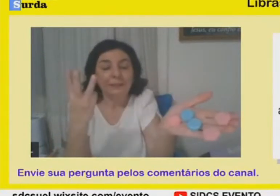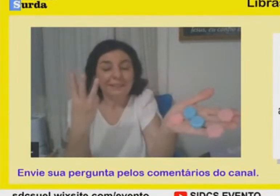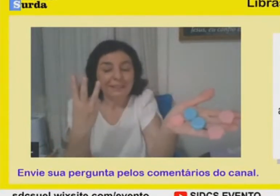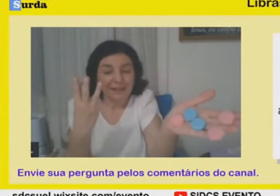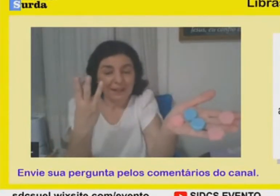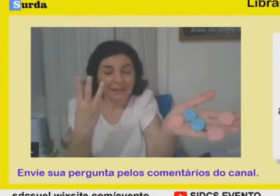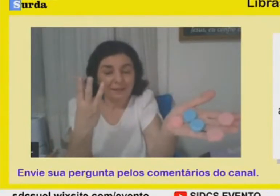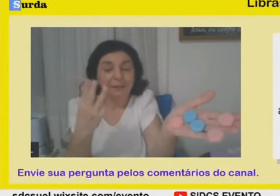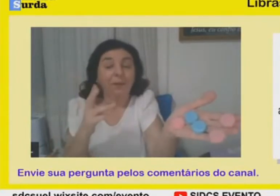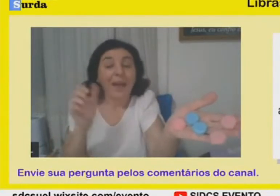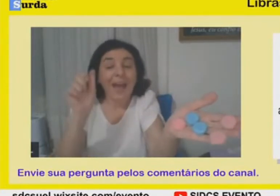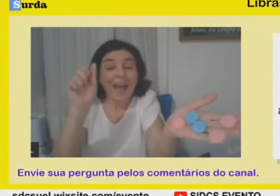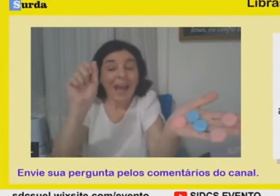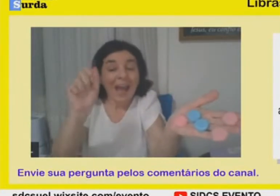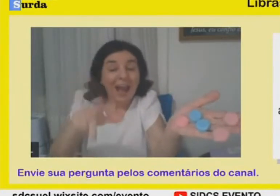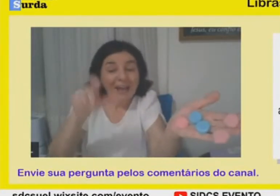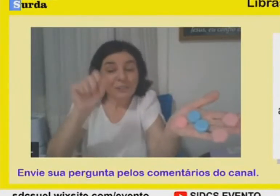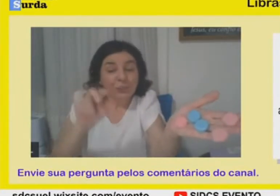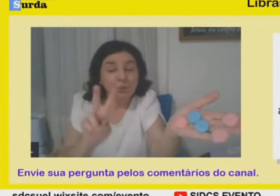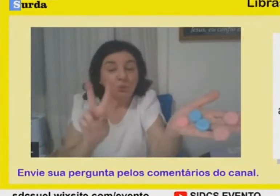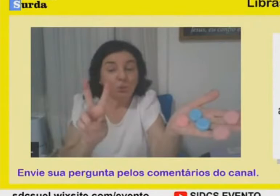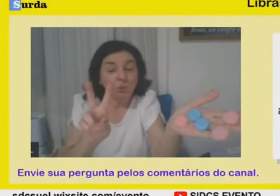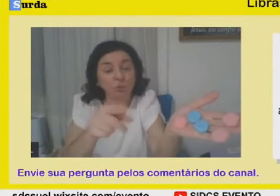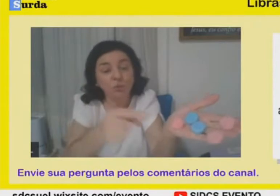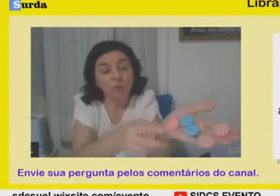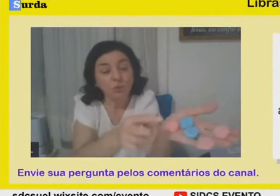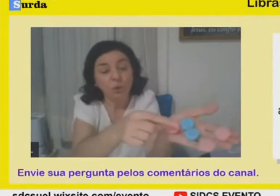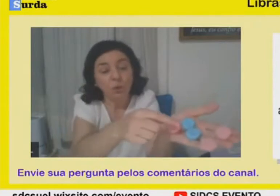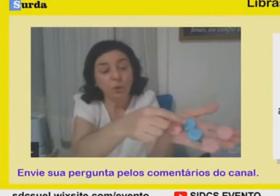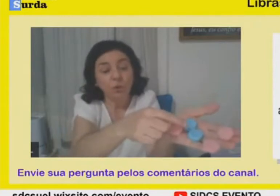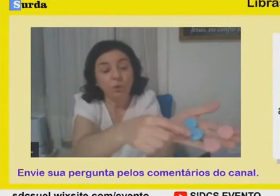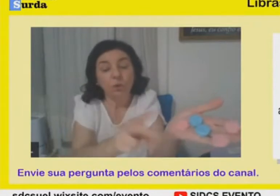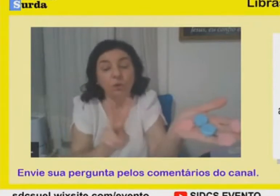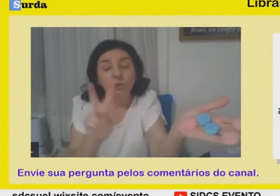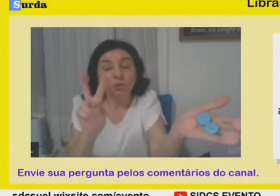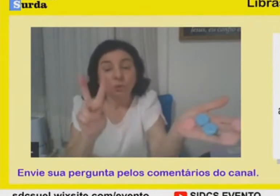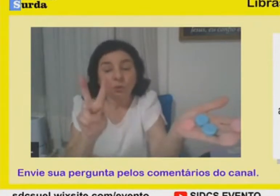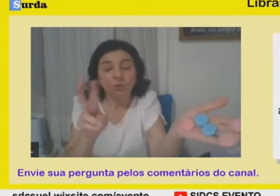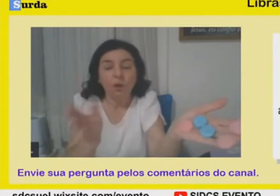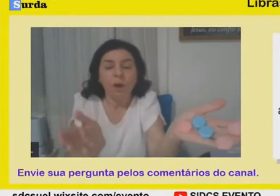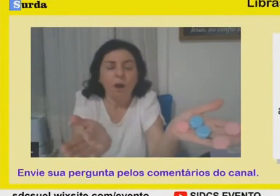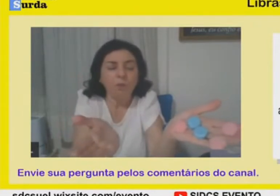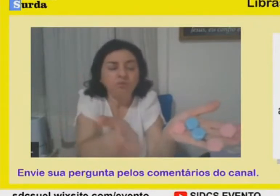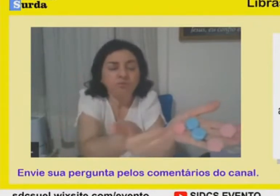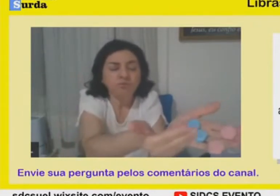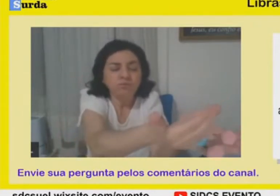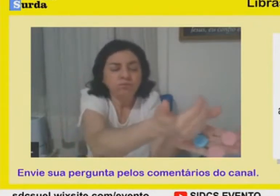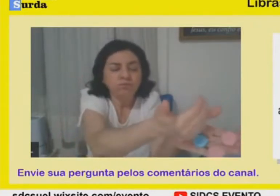Por exemplo, ó, temos 3 rosas e 2 azul.